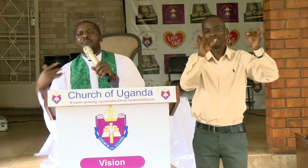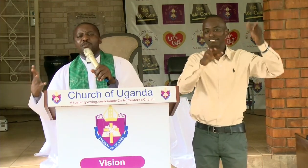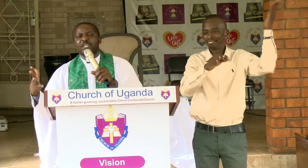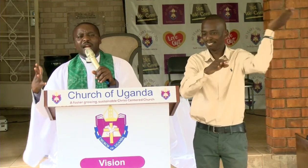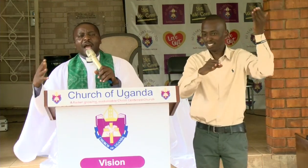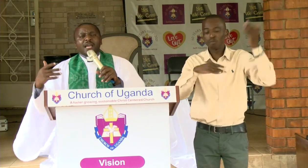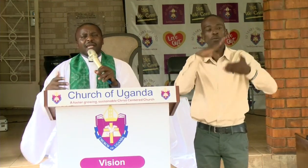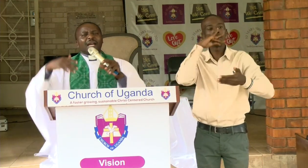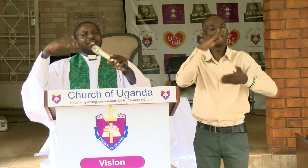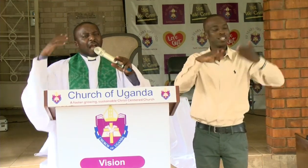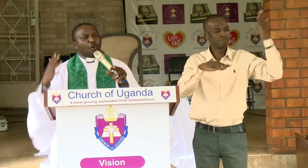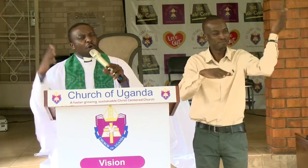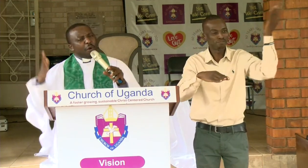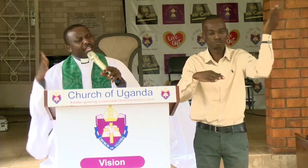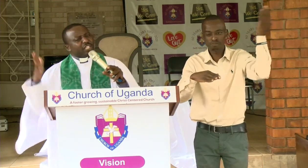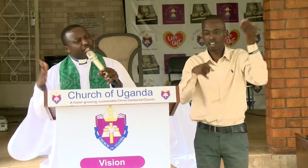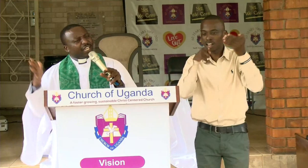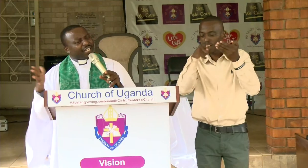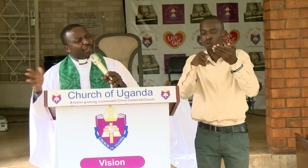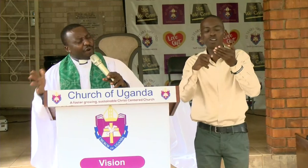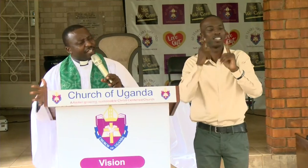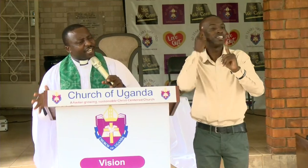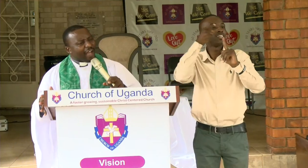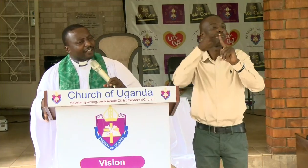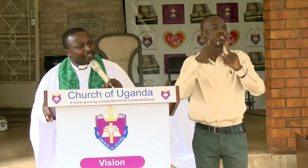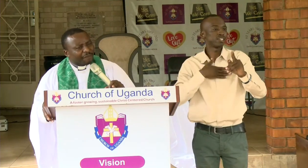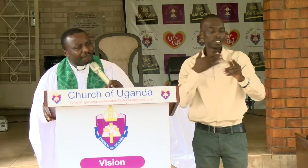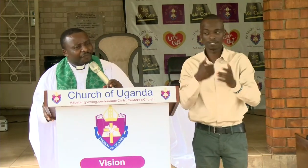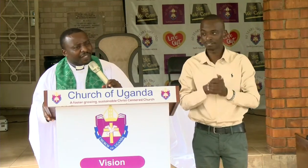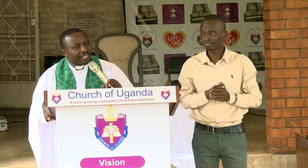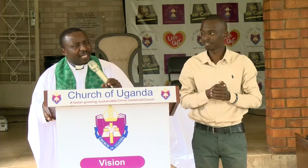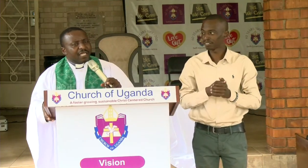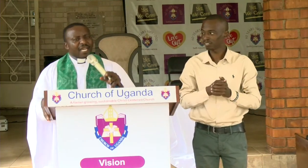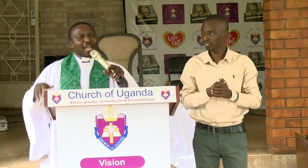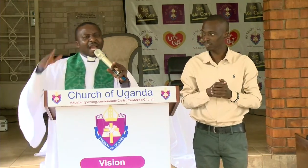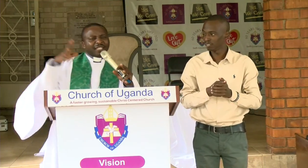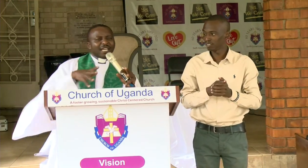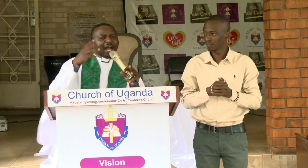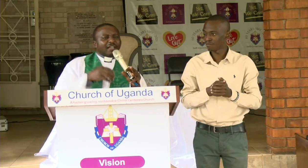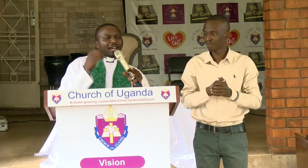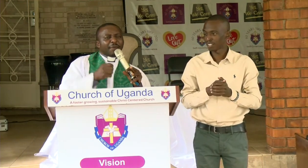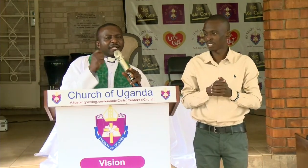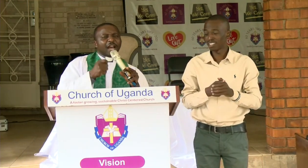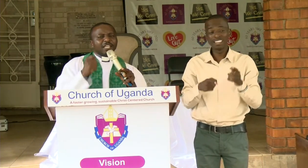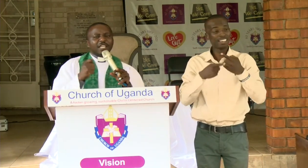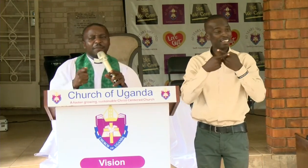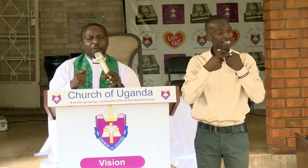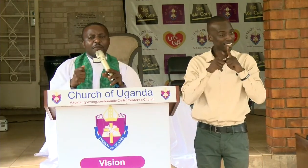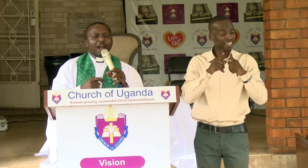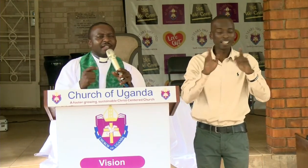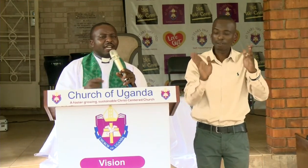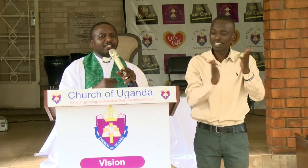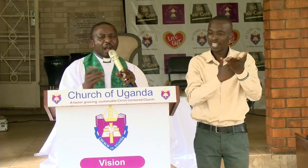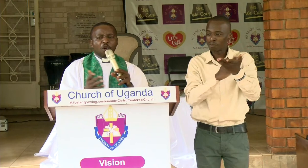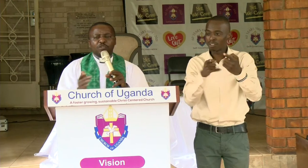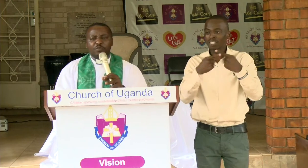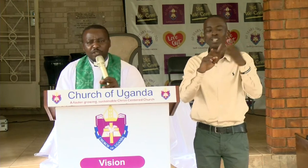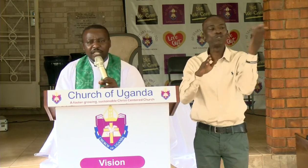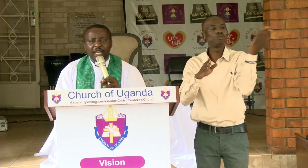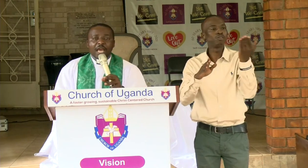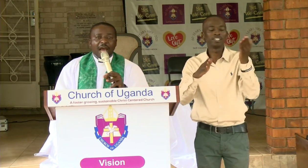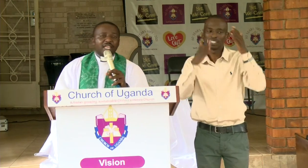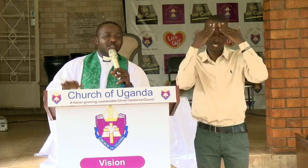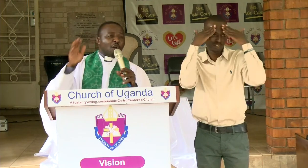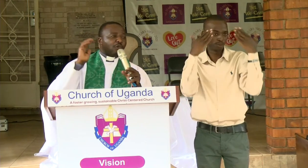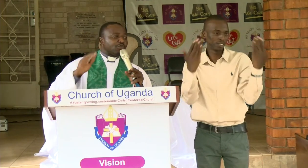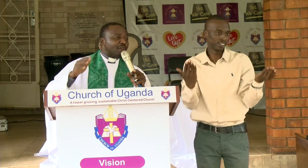bwe mba mbuulira nga awo we wali ekigendererwa kyange. Naye ate nga ate abadde ayimba bw'omugamba nti kati jangu